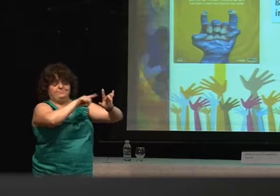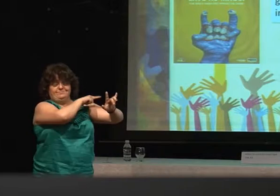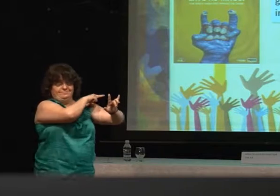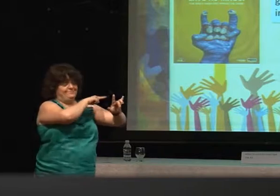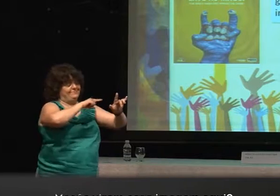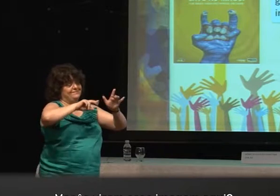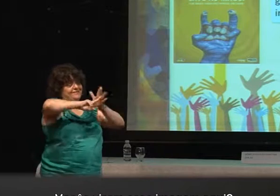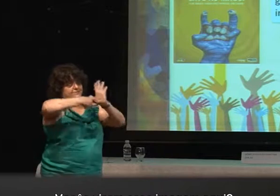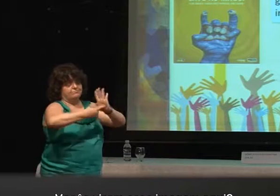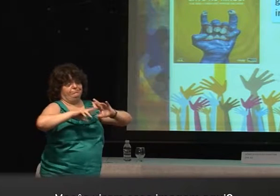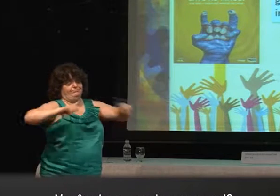Vocês viram